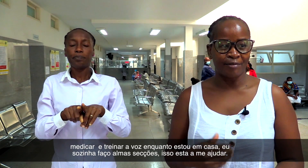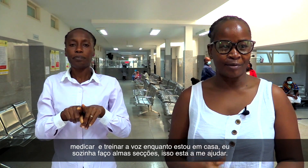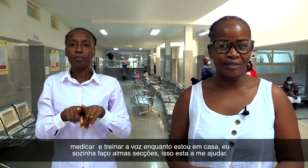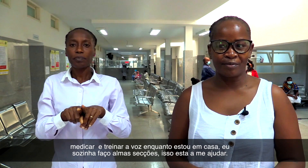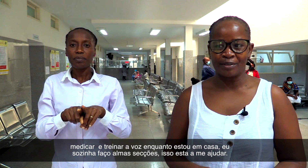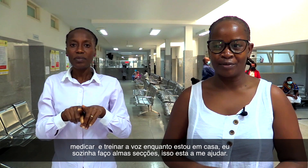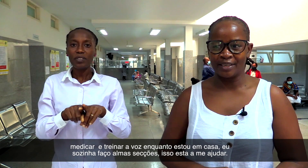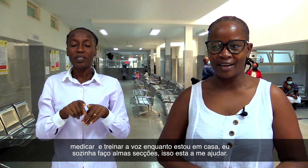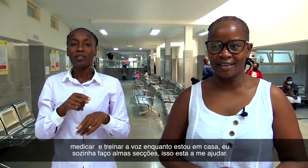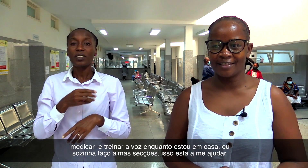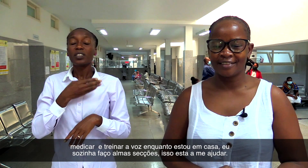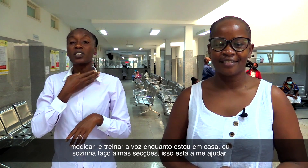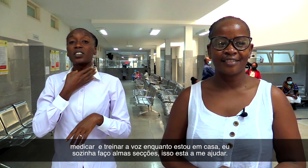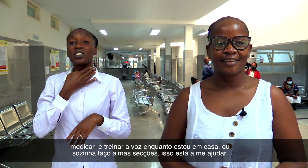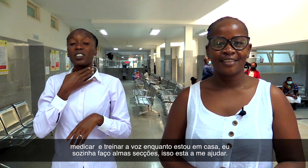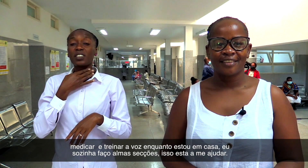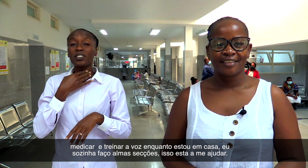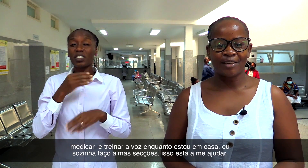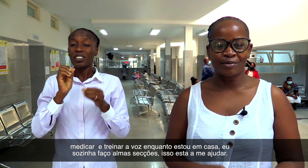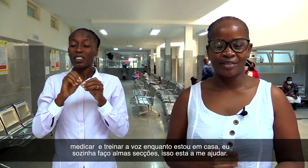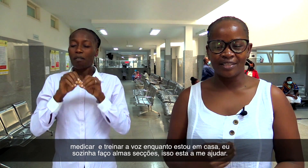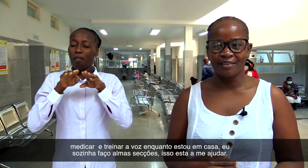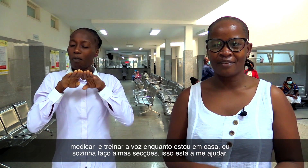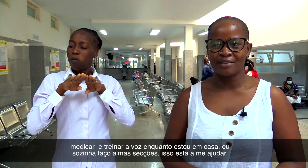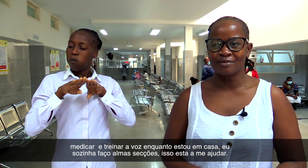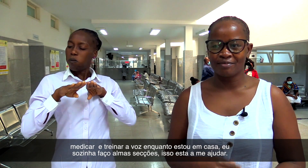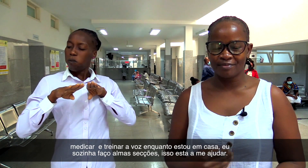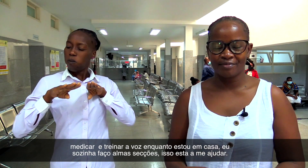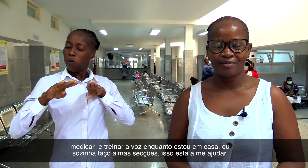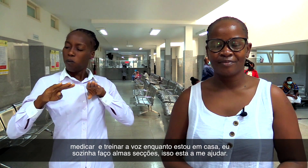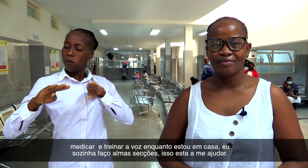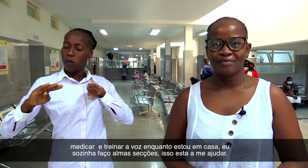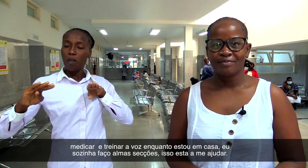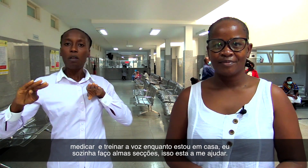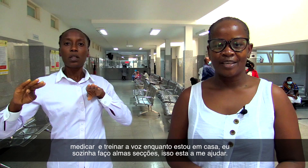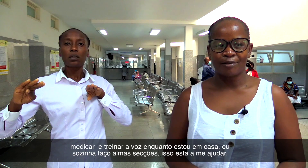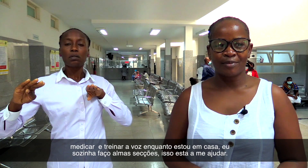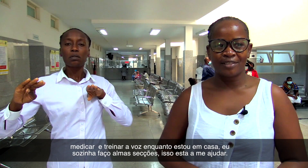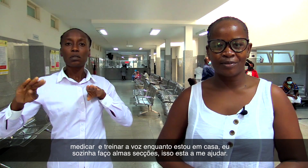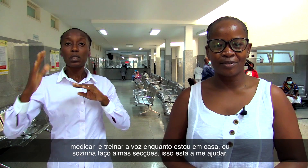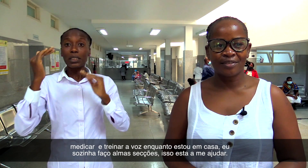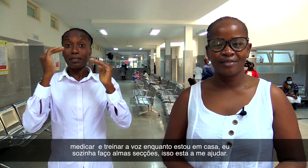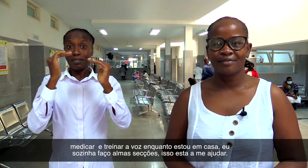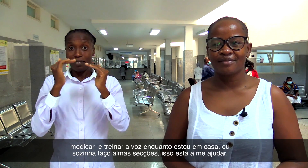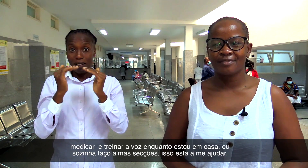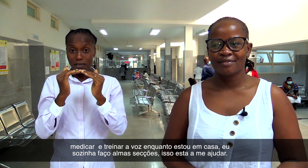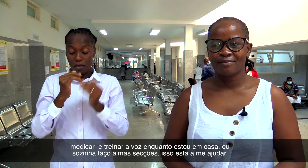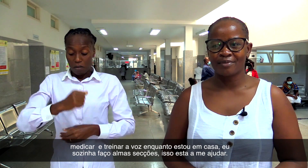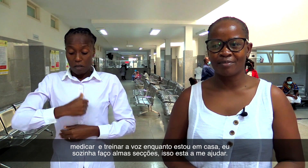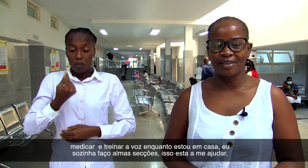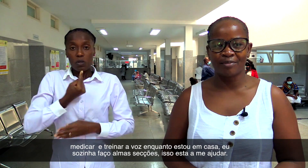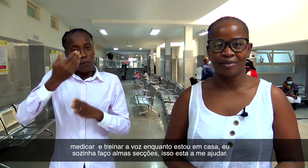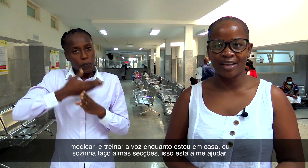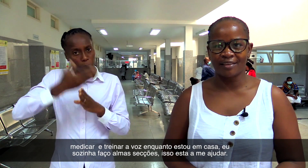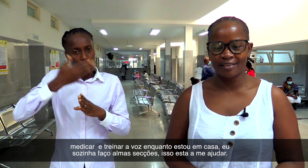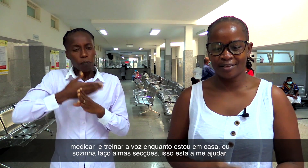treinar a voz. Quando estou em casa, eu sozinha faço algumas sessões